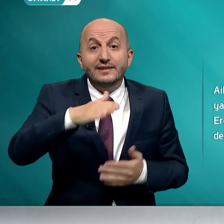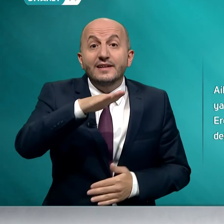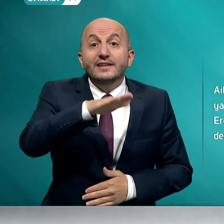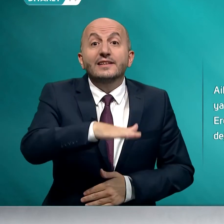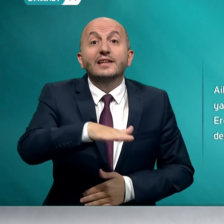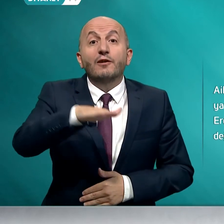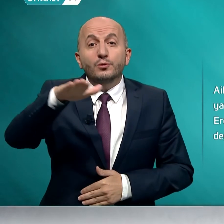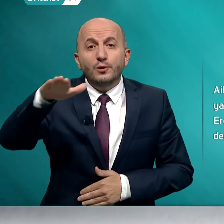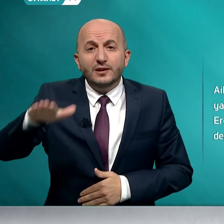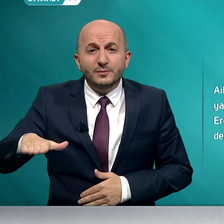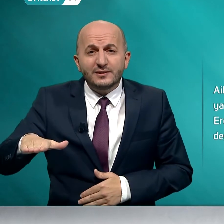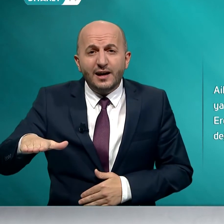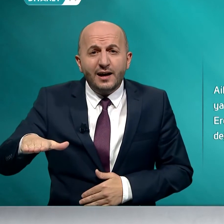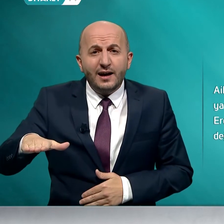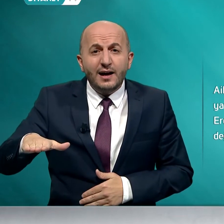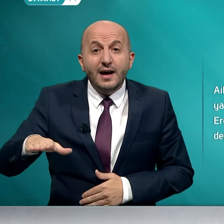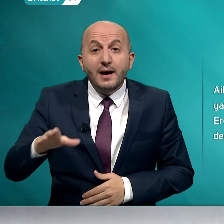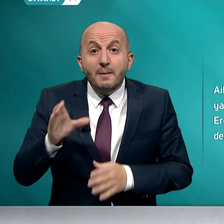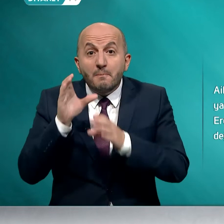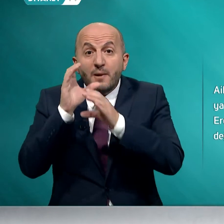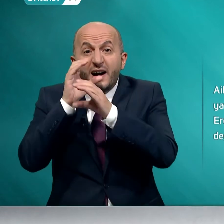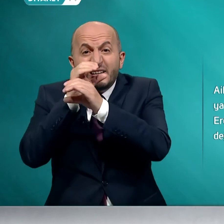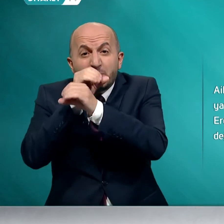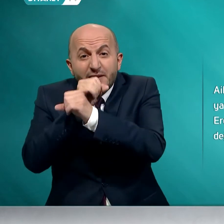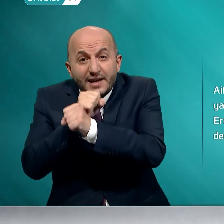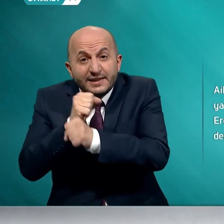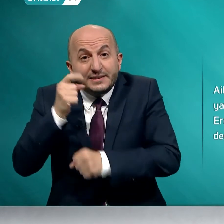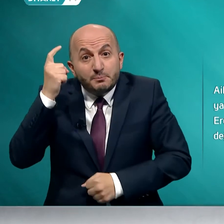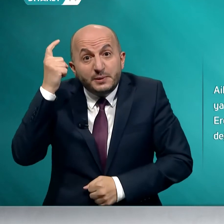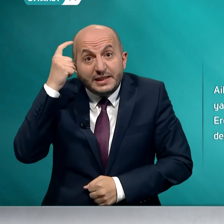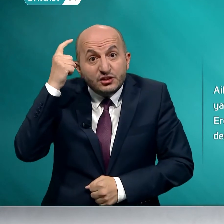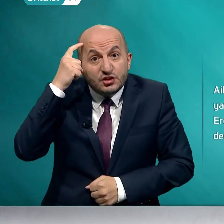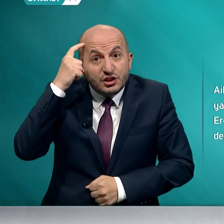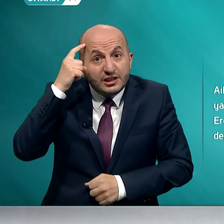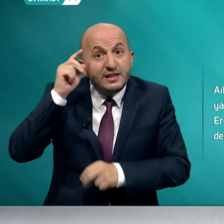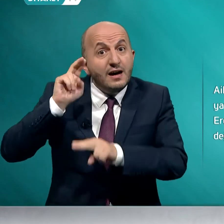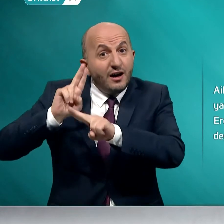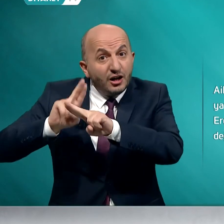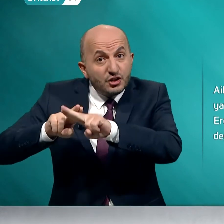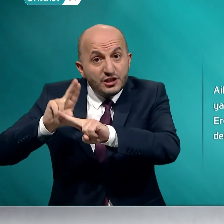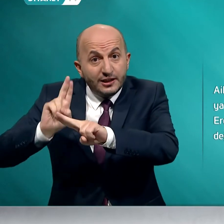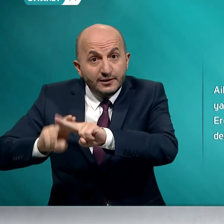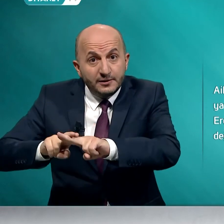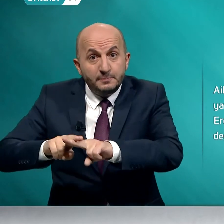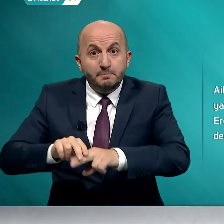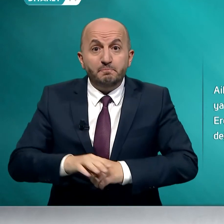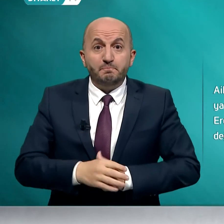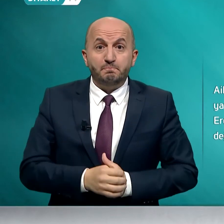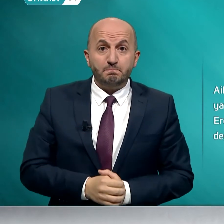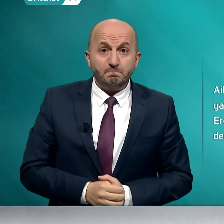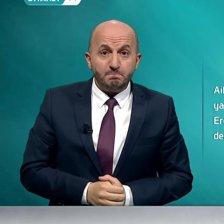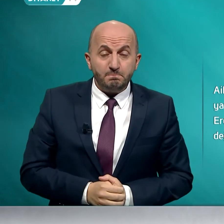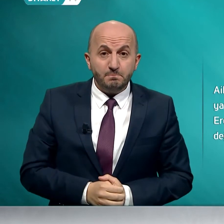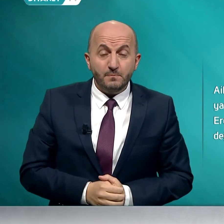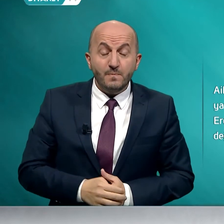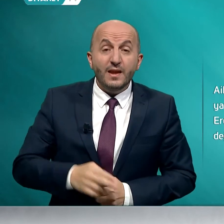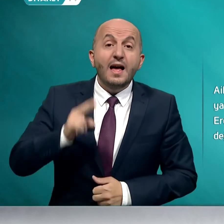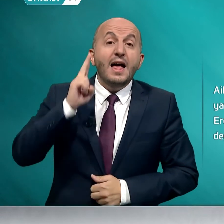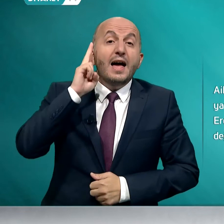itibaren yavrularımıza mahremiyet bilincini aşıyalım.